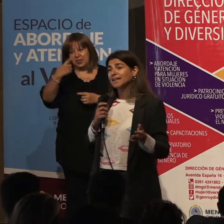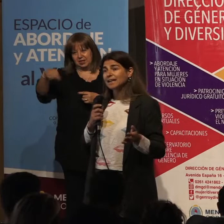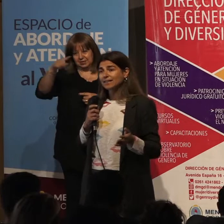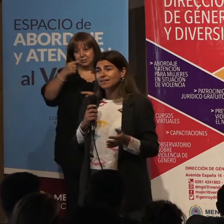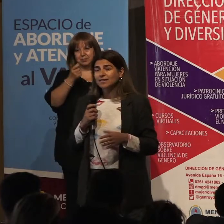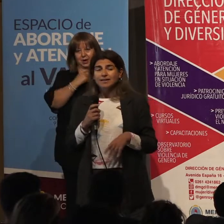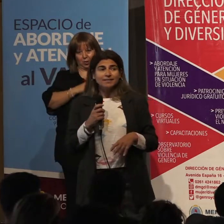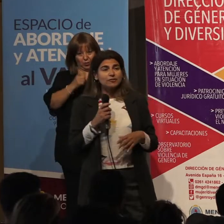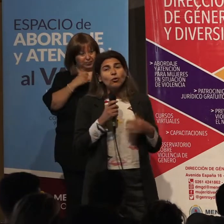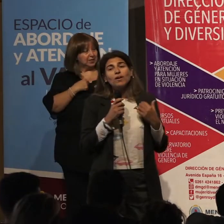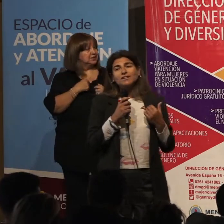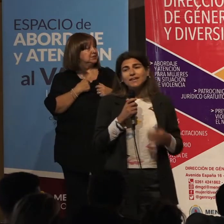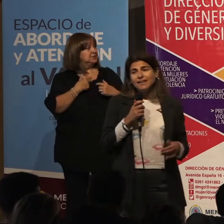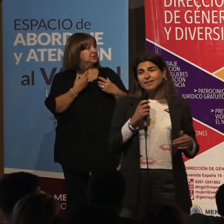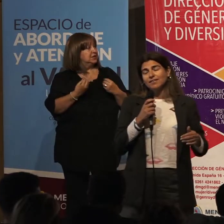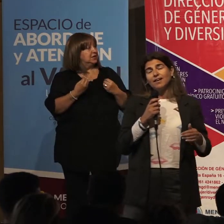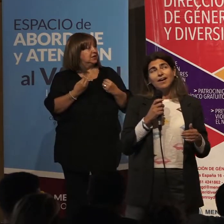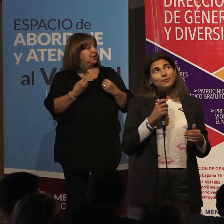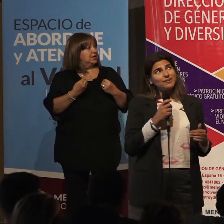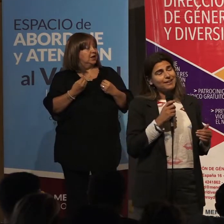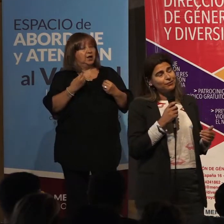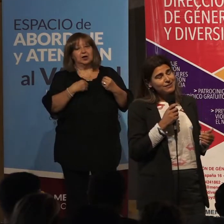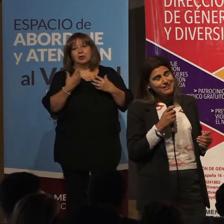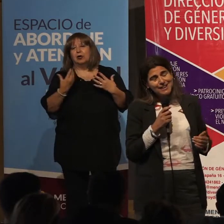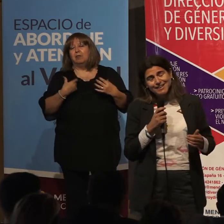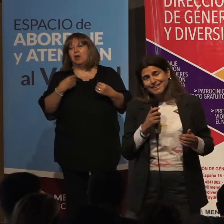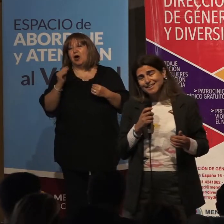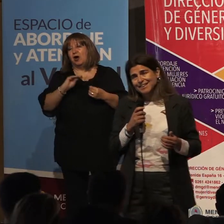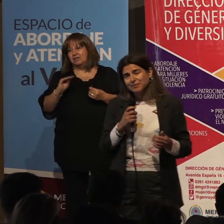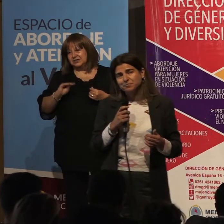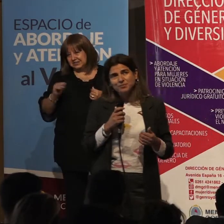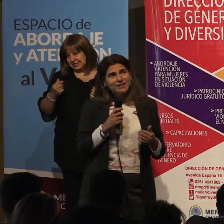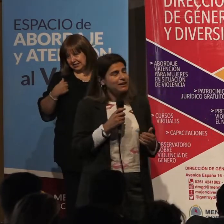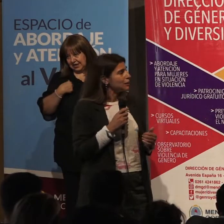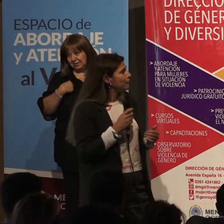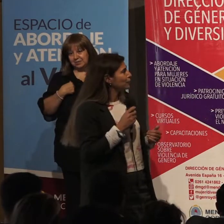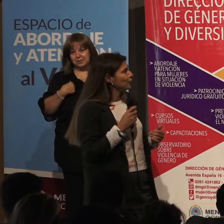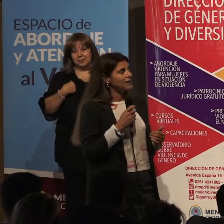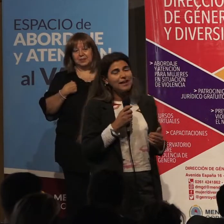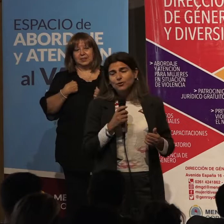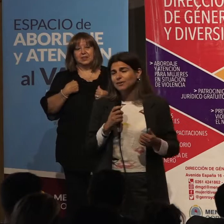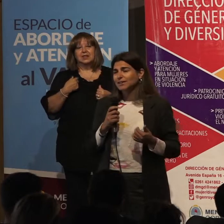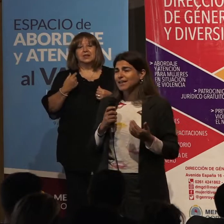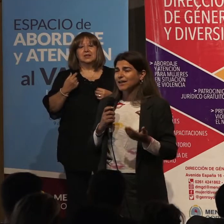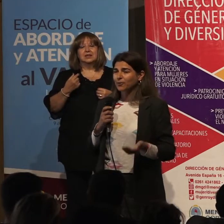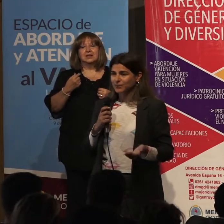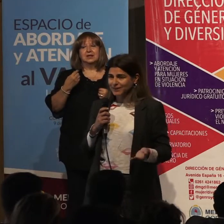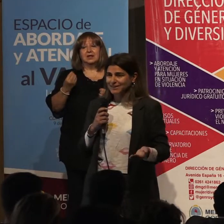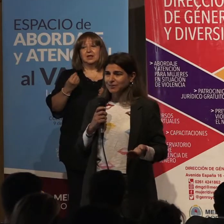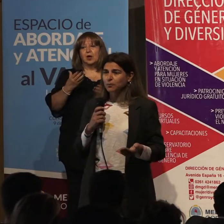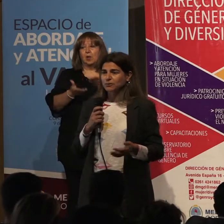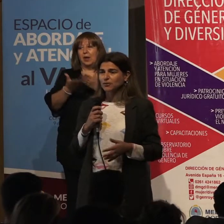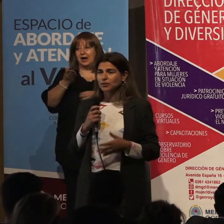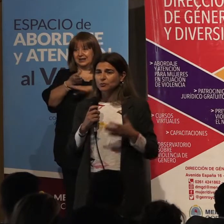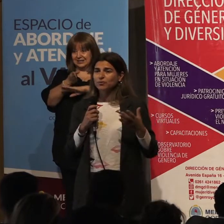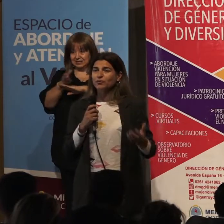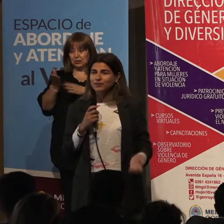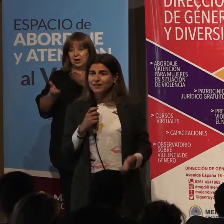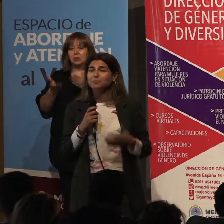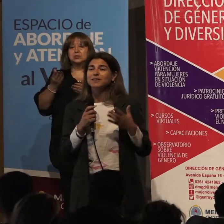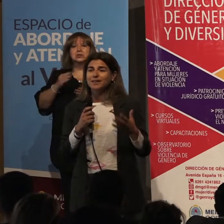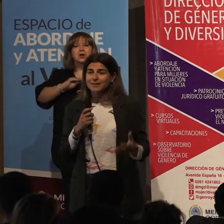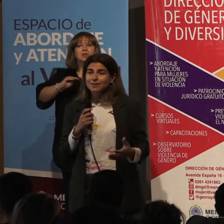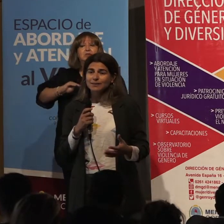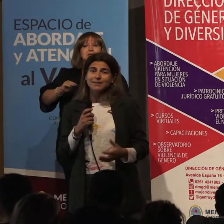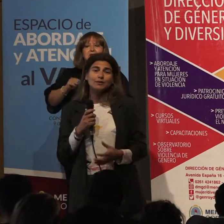puedan tener de cómo acceder a nuestra oficina y por correlato acceder a la justicia, ¿no? Porque nosotros somos una